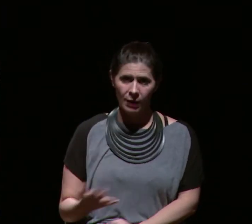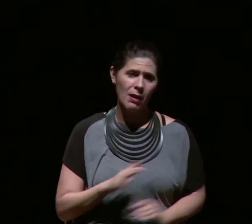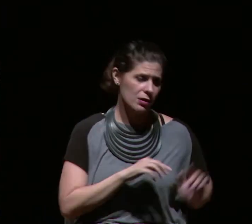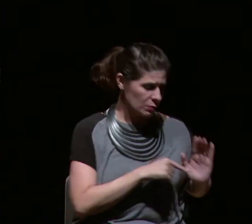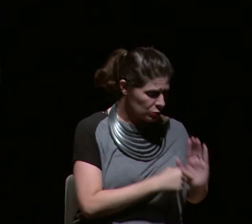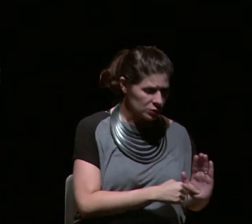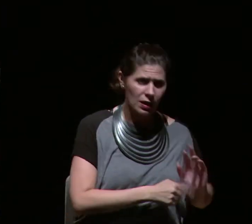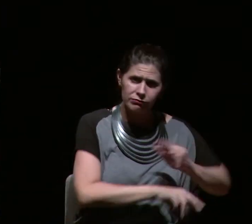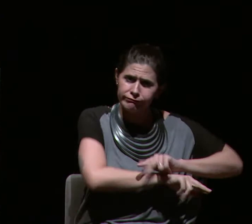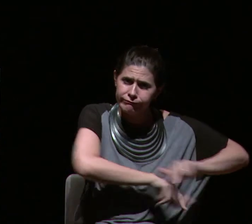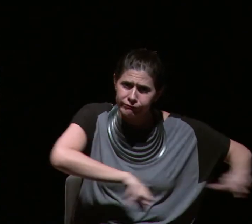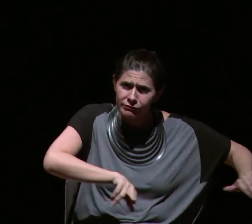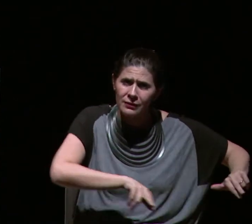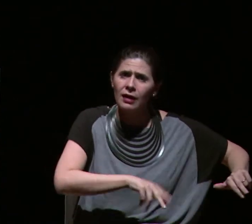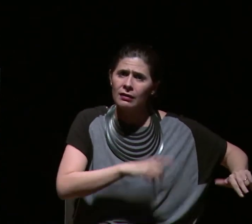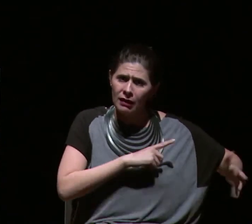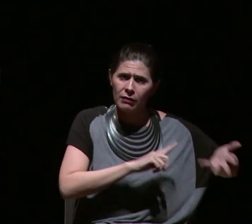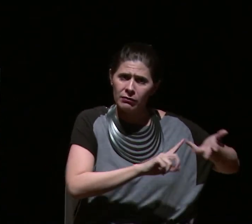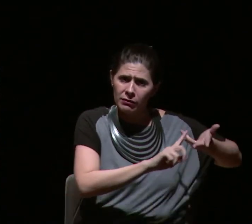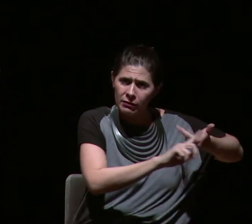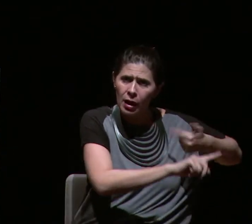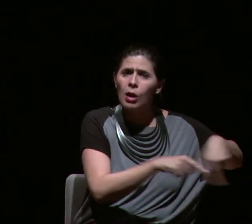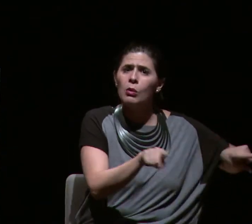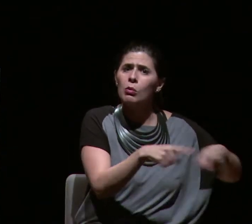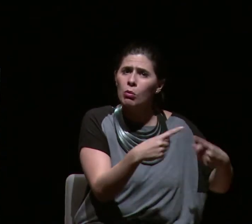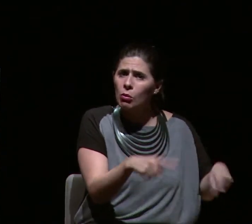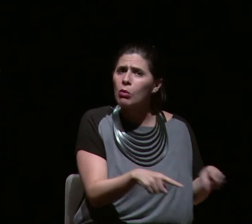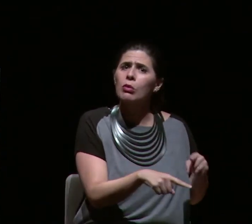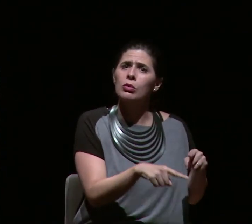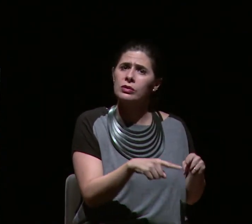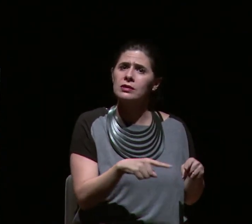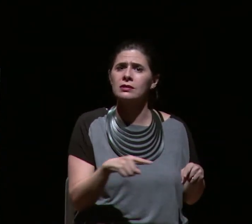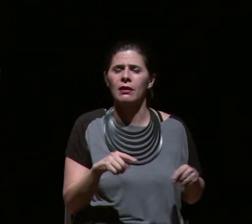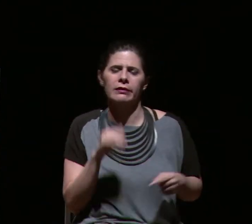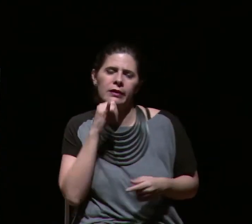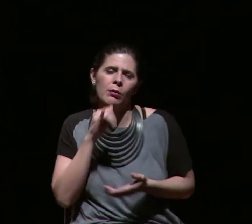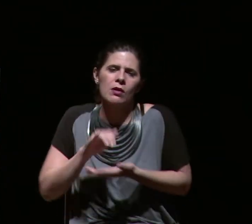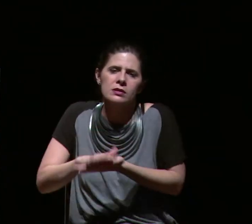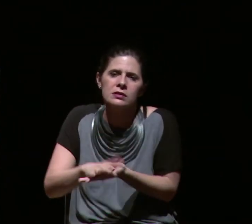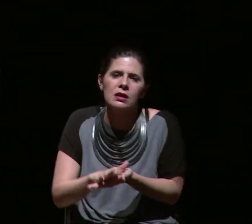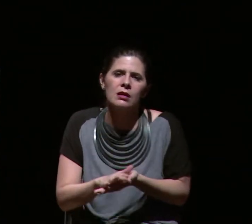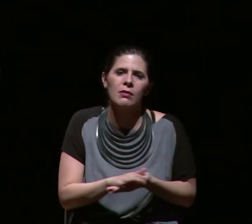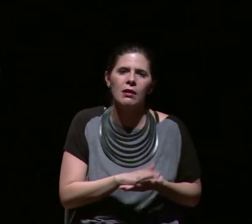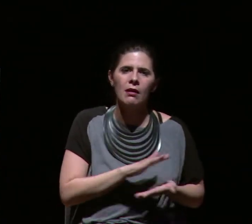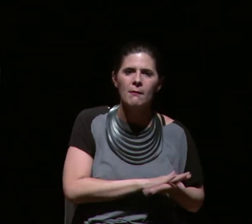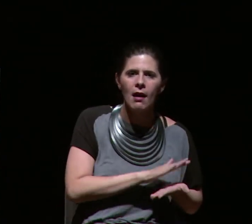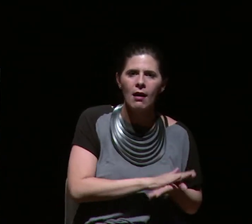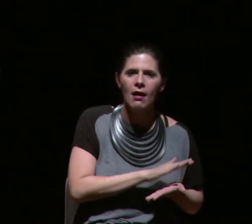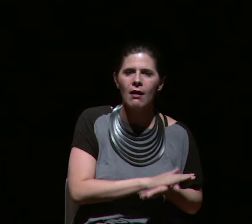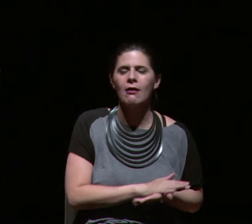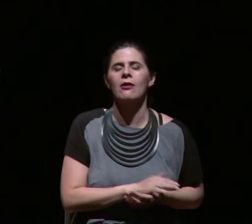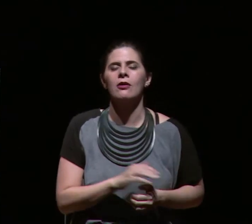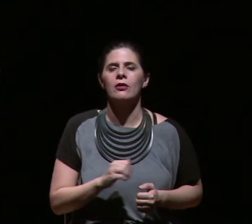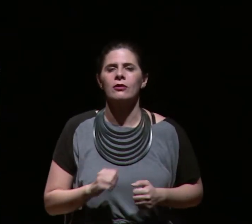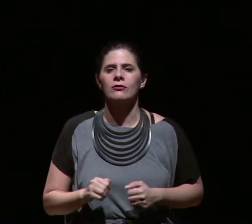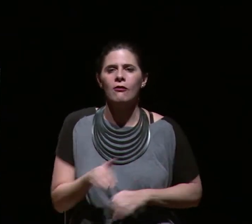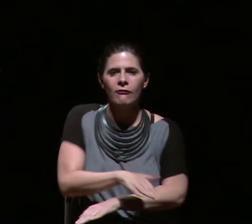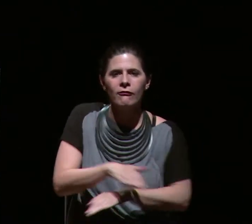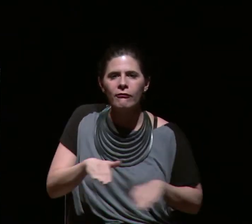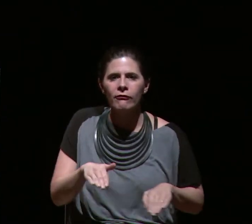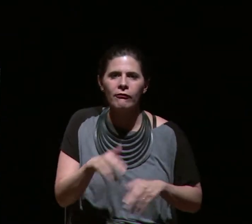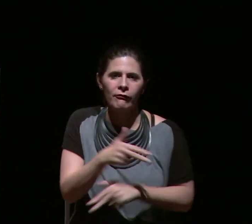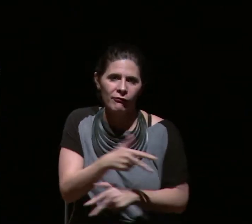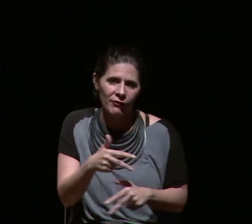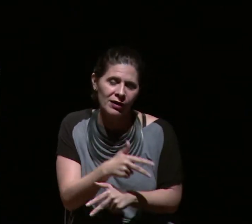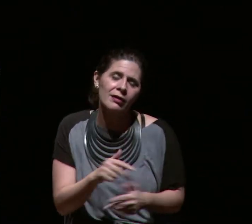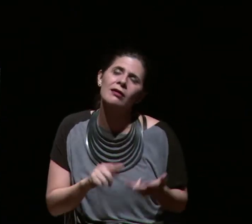diversidade de canções oriundas de manifestações religiosas afro-brasileiras, o samba, o pagode, o funk e seu uso digital dos graves, e